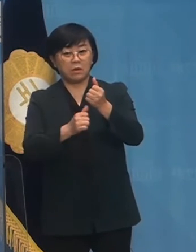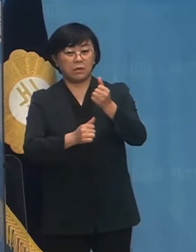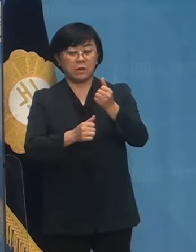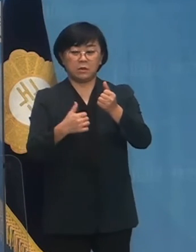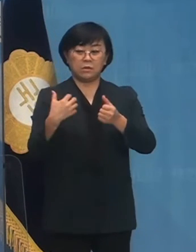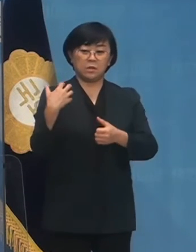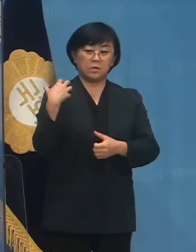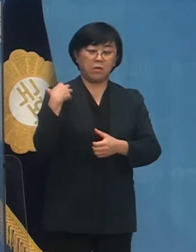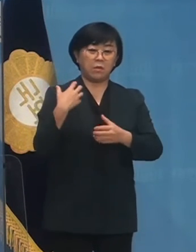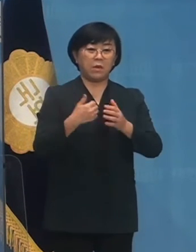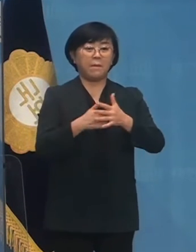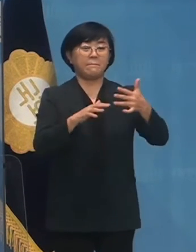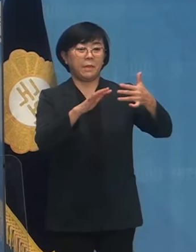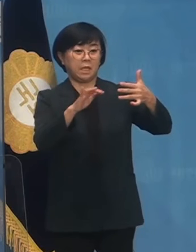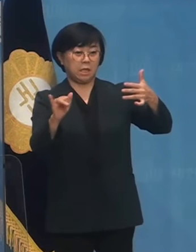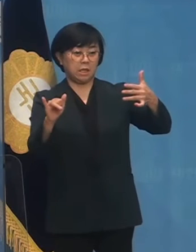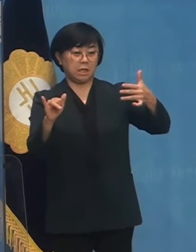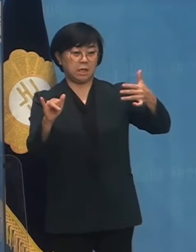당연직위원 8,